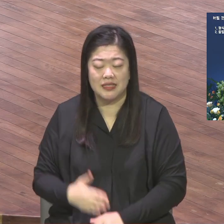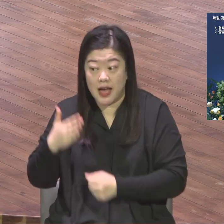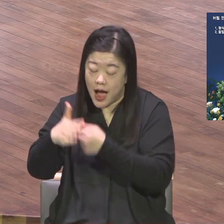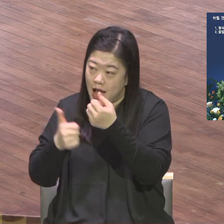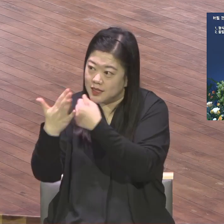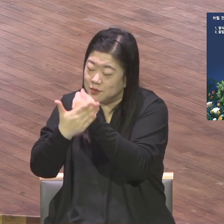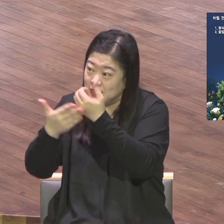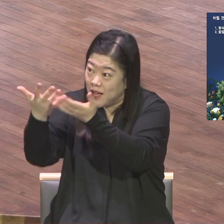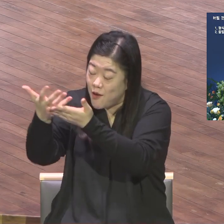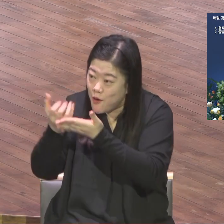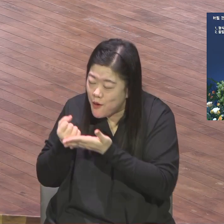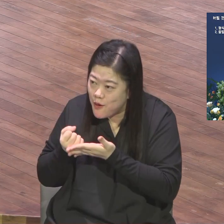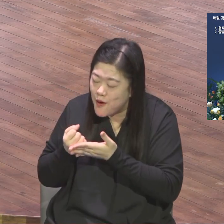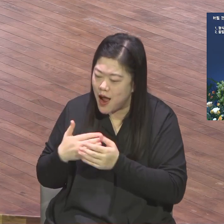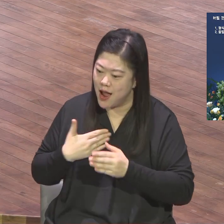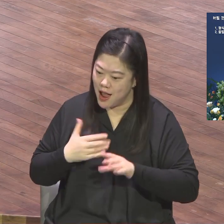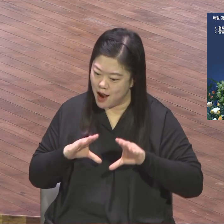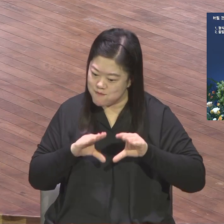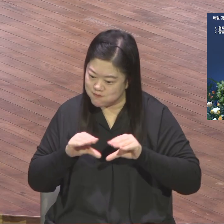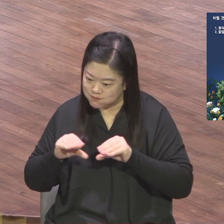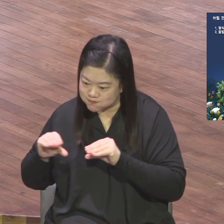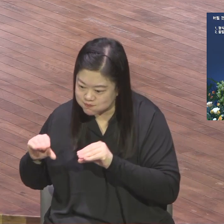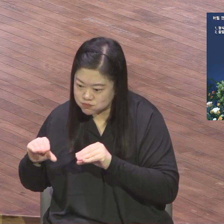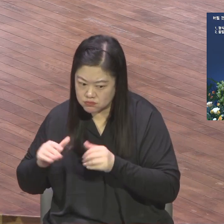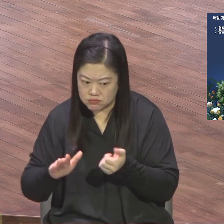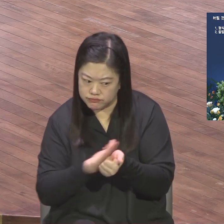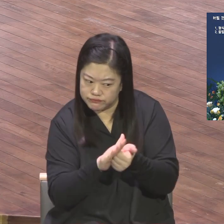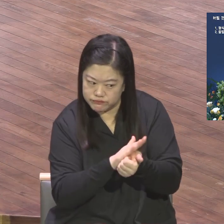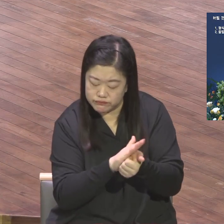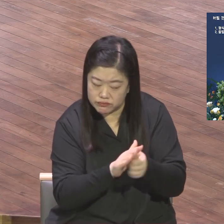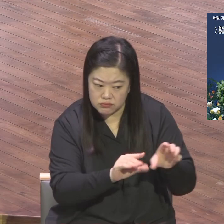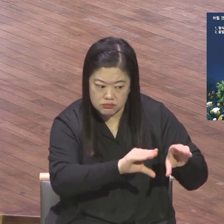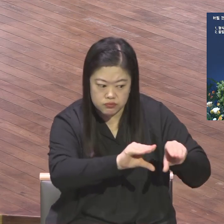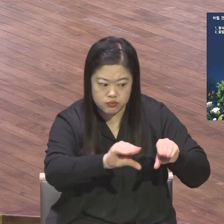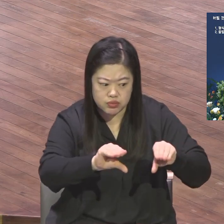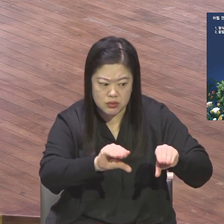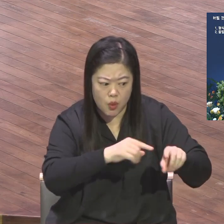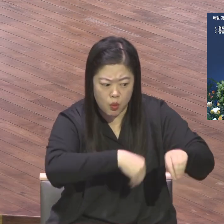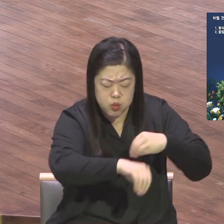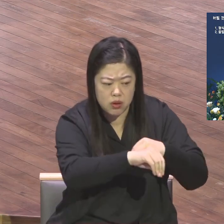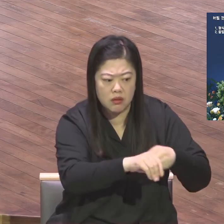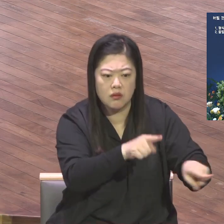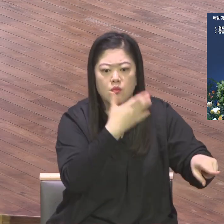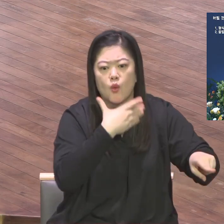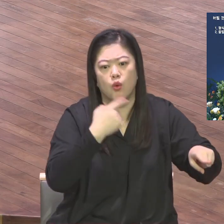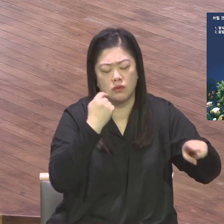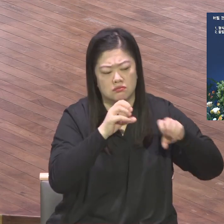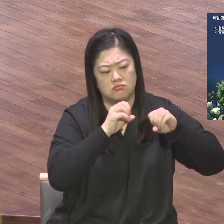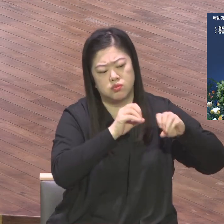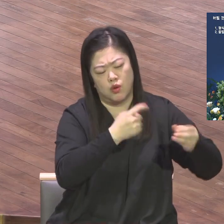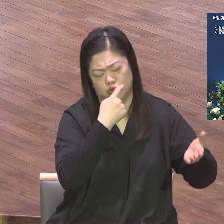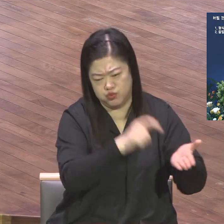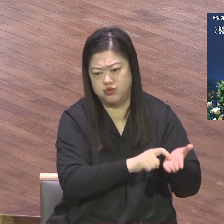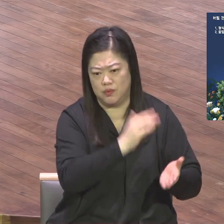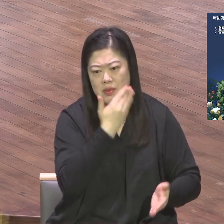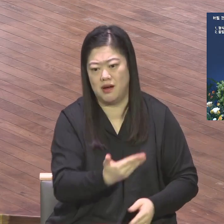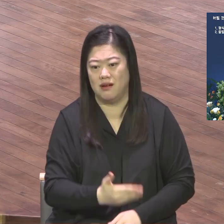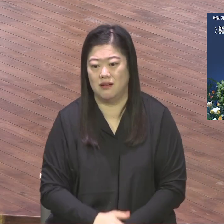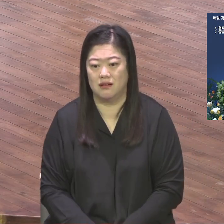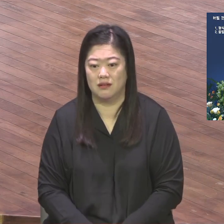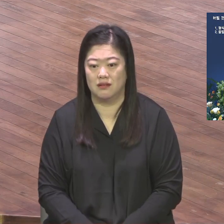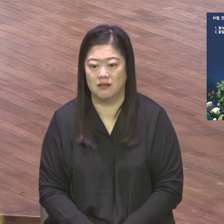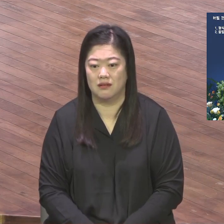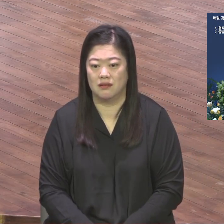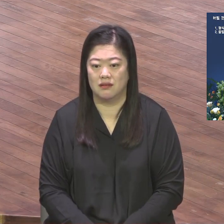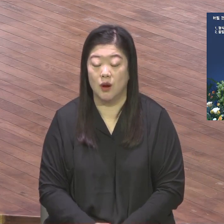말이에요. 은혜로 사시기 바랍니다. 내 의지로 내 결단이 아니에요. 하나님 은혜, 하나님 은혜를 주옵소서. 어떻게